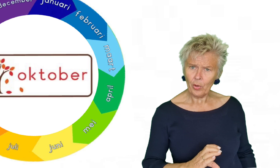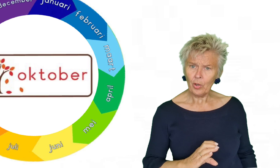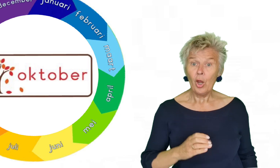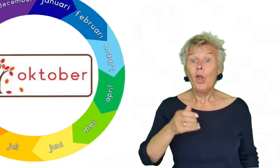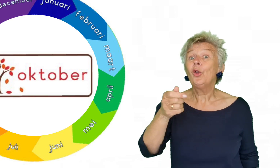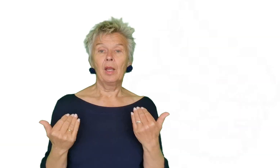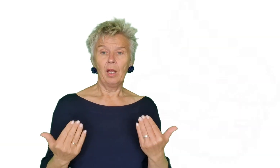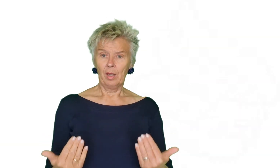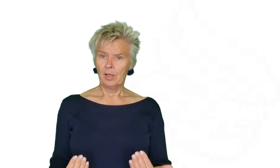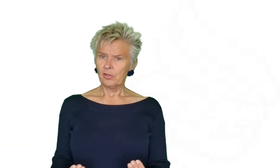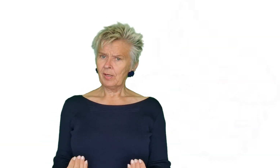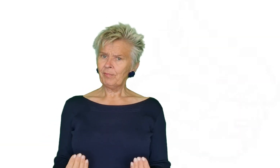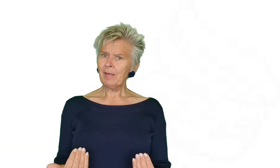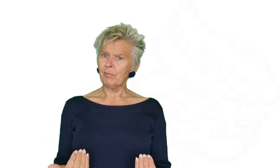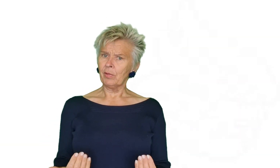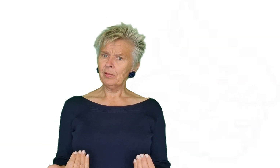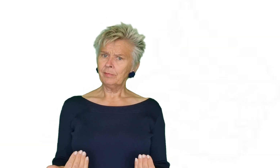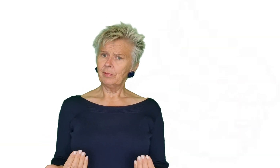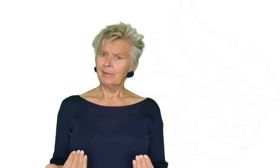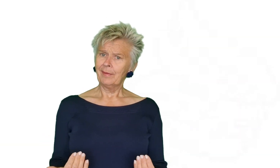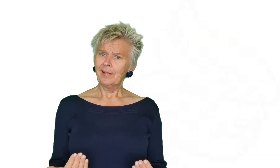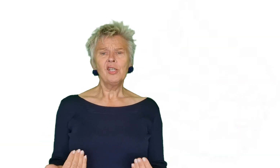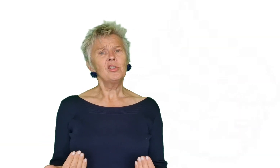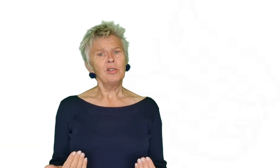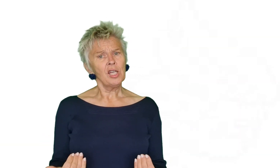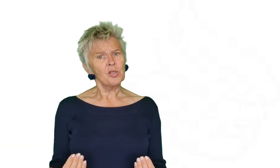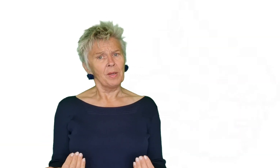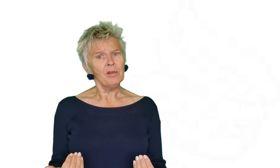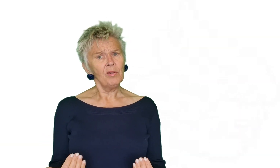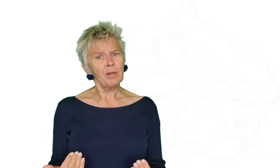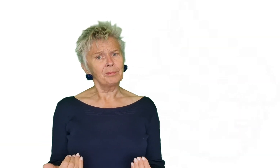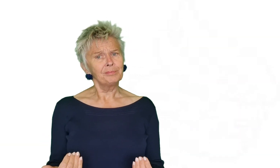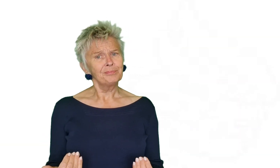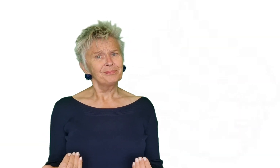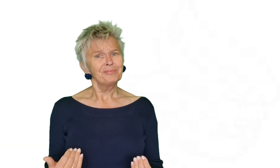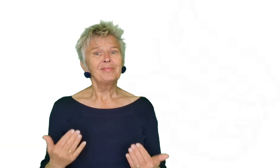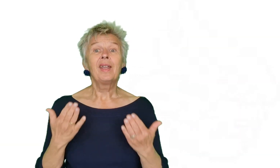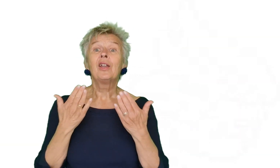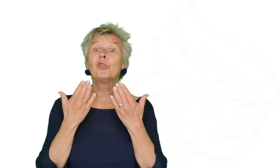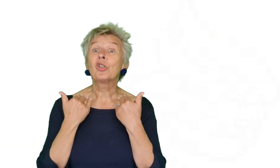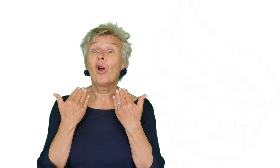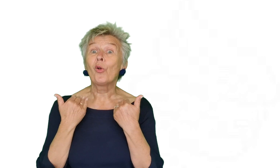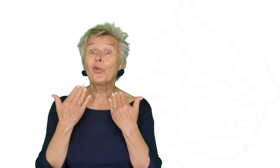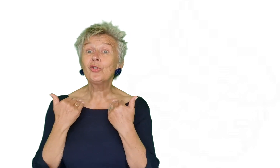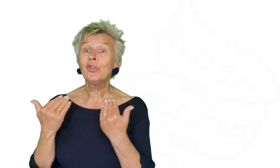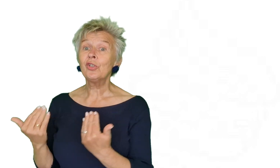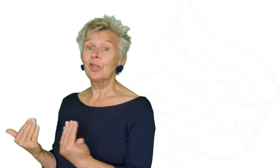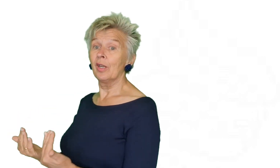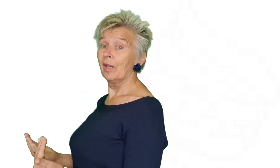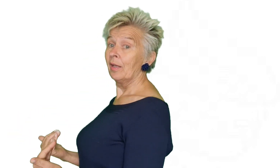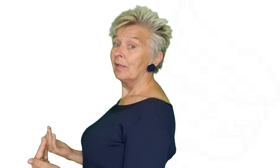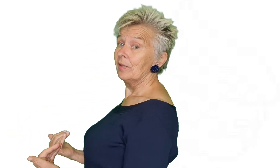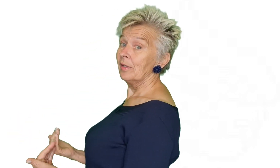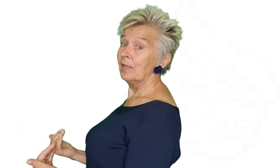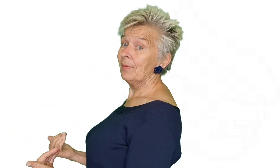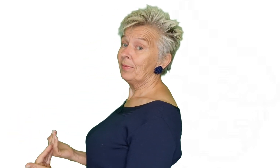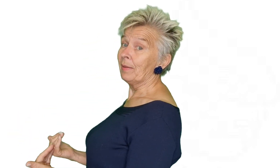oktober. September is er iets minder warm. Dus augustus. September,